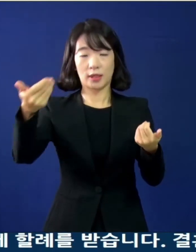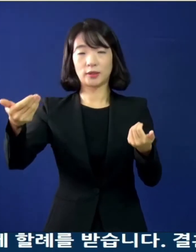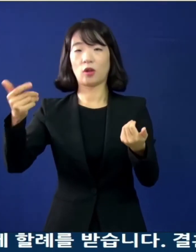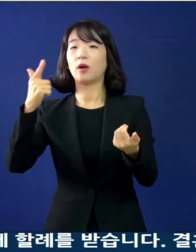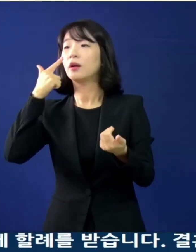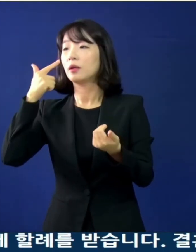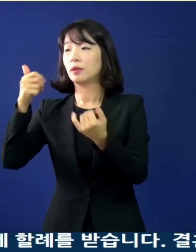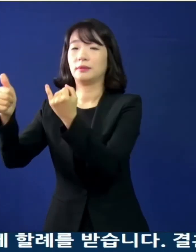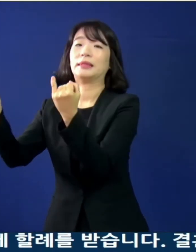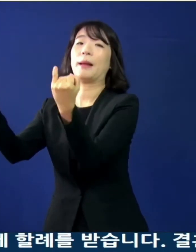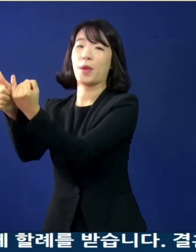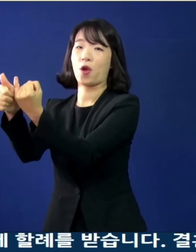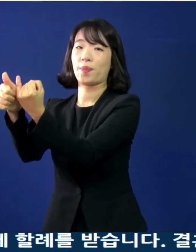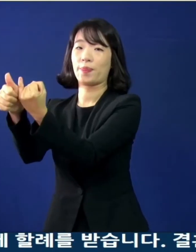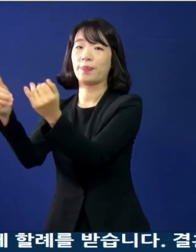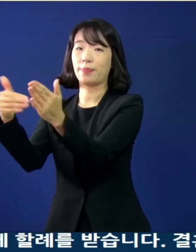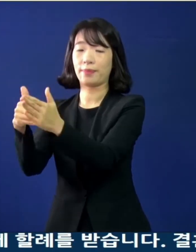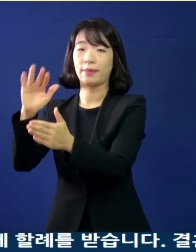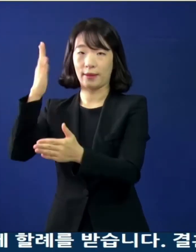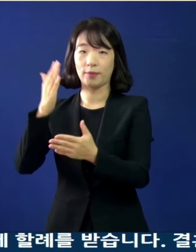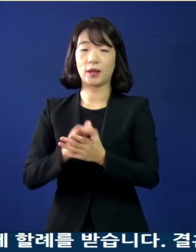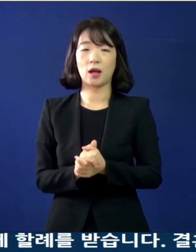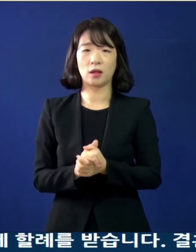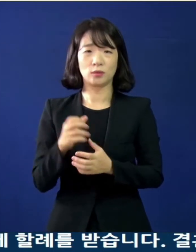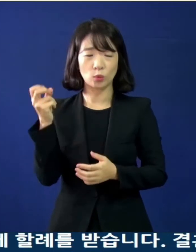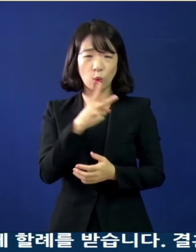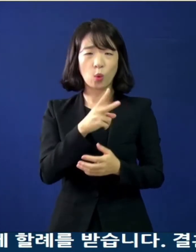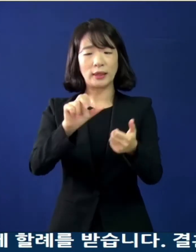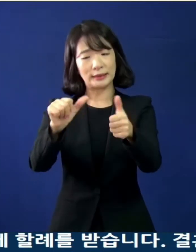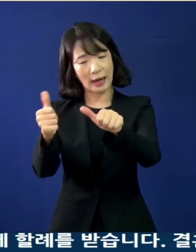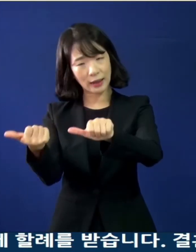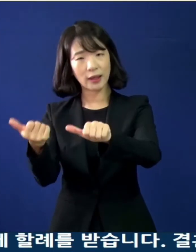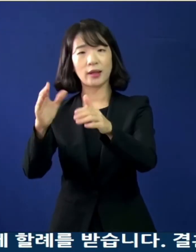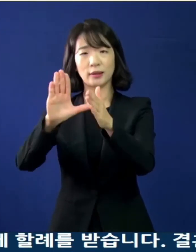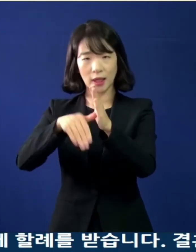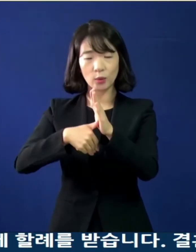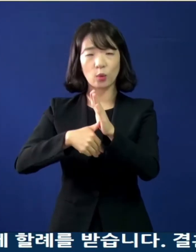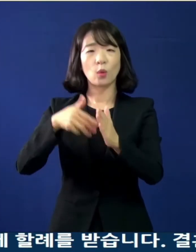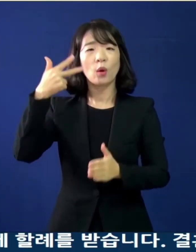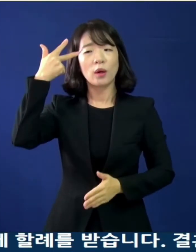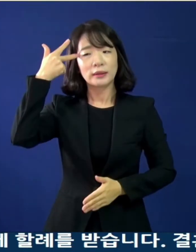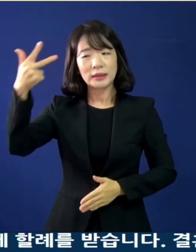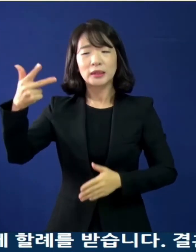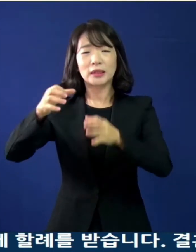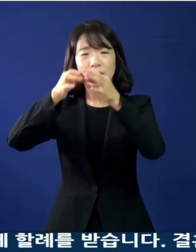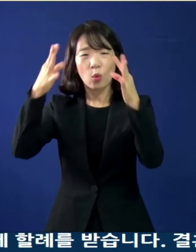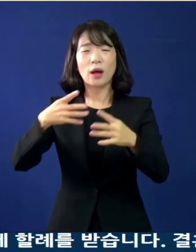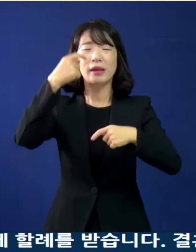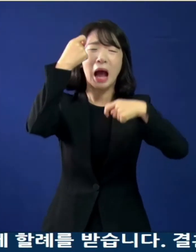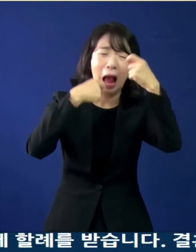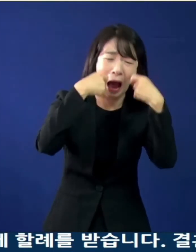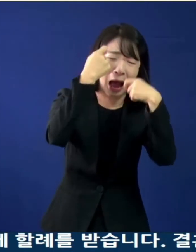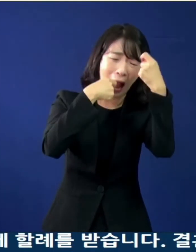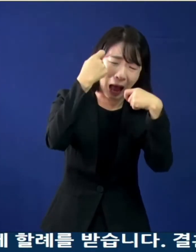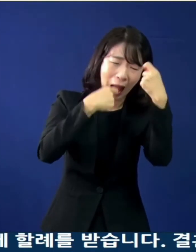동안 애곡을 하냐면 7일 동안 애곡을 합니다. 그리고 8일째 되면 죽은 사람은